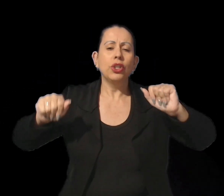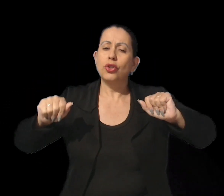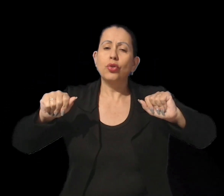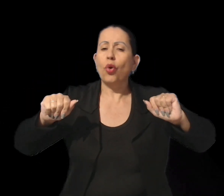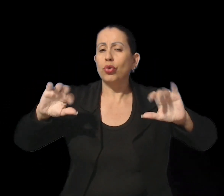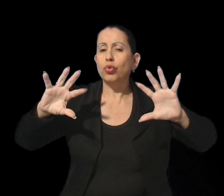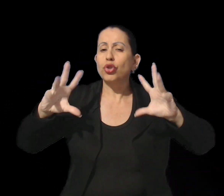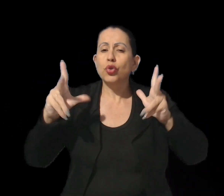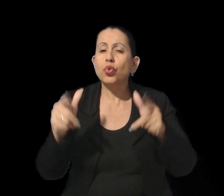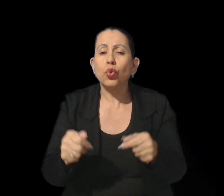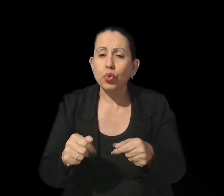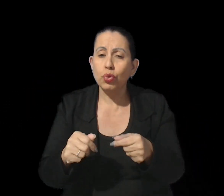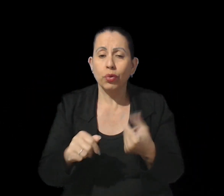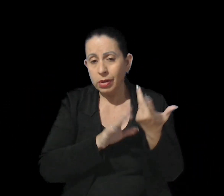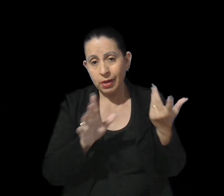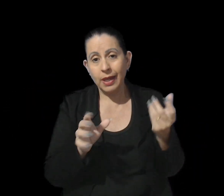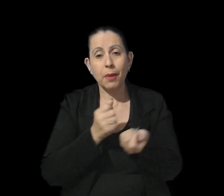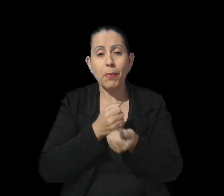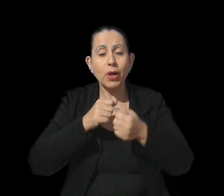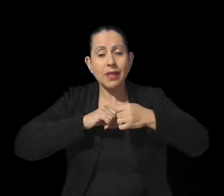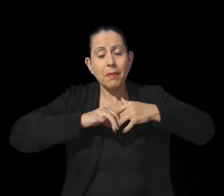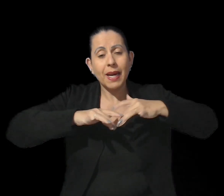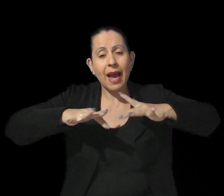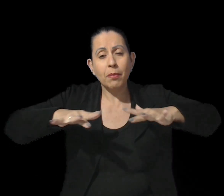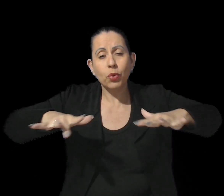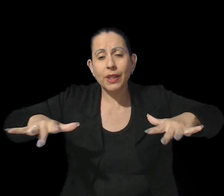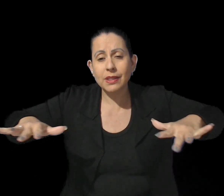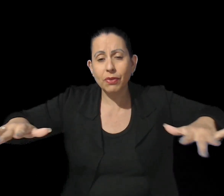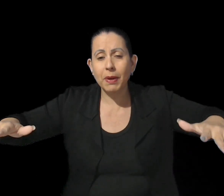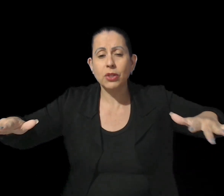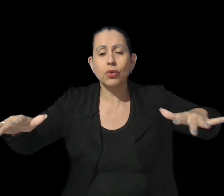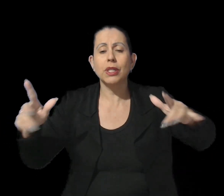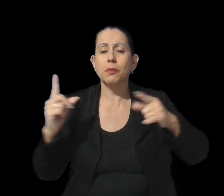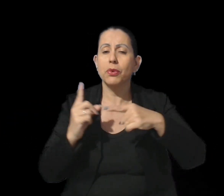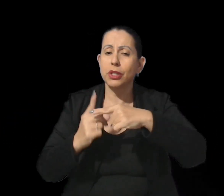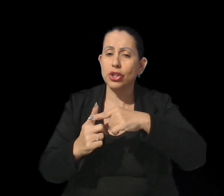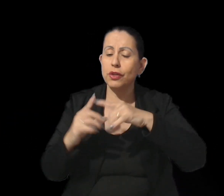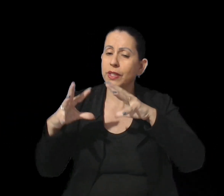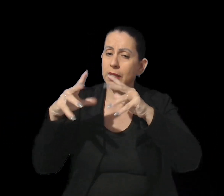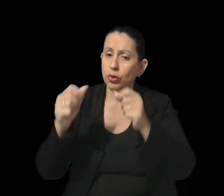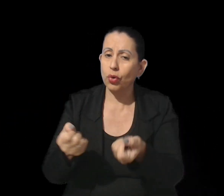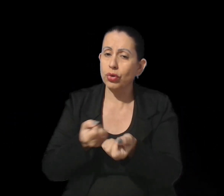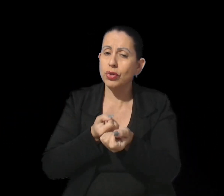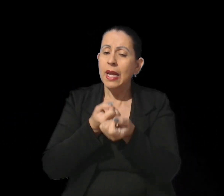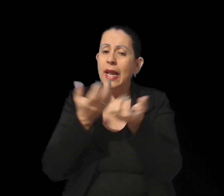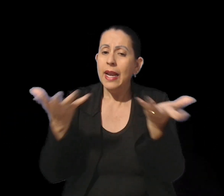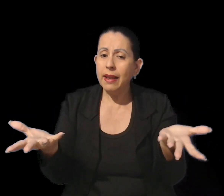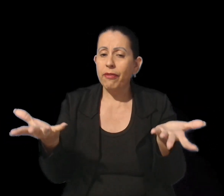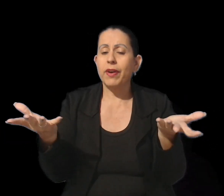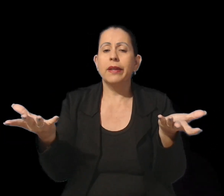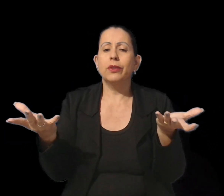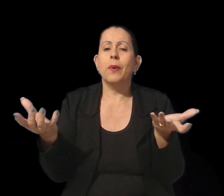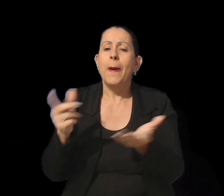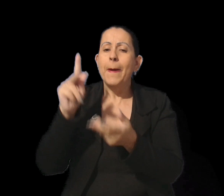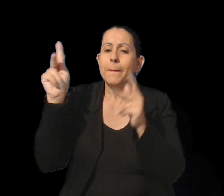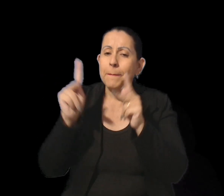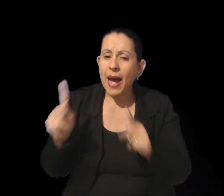de tudo, e que possa emanar muitas vibrações positivas a todos, levando